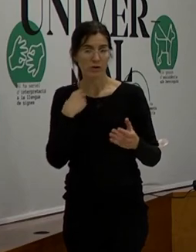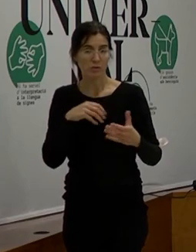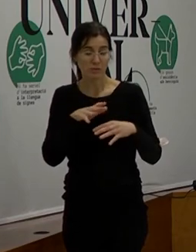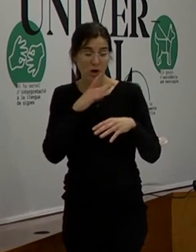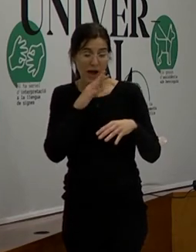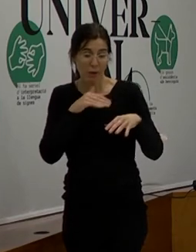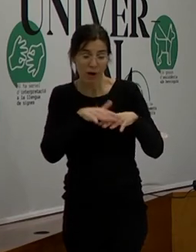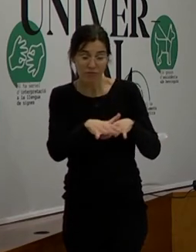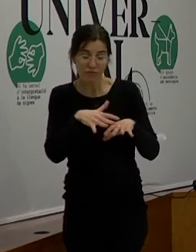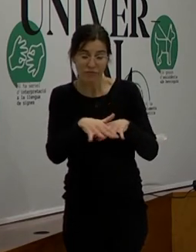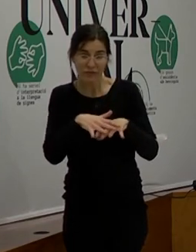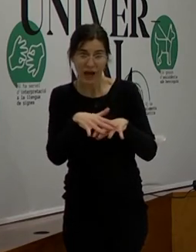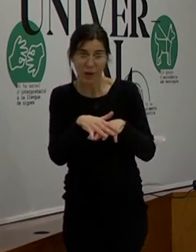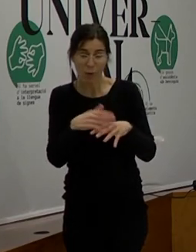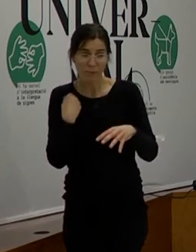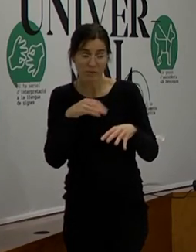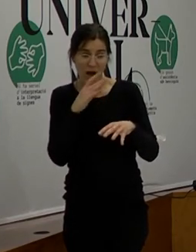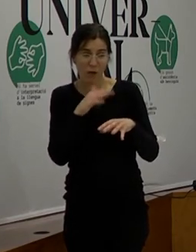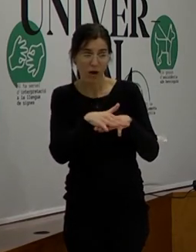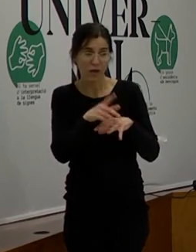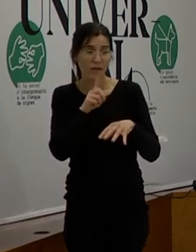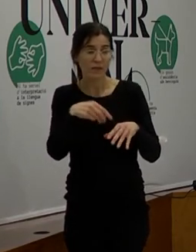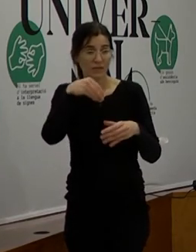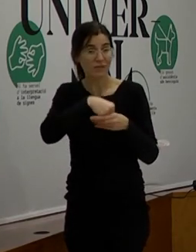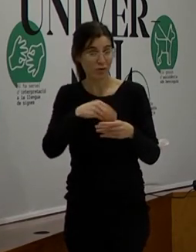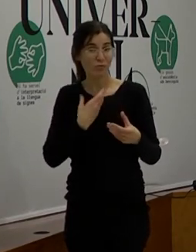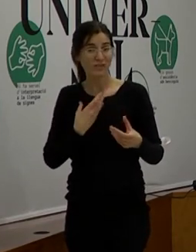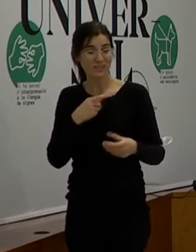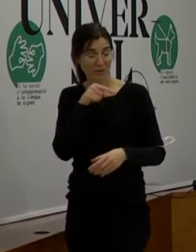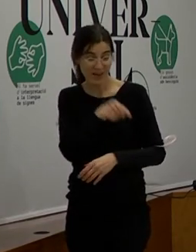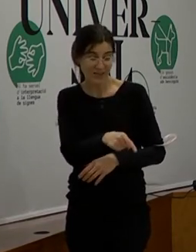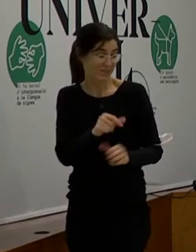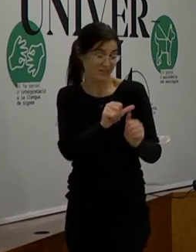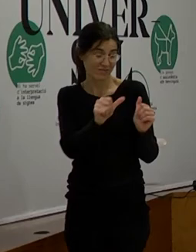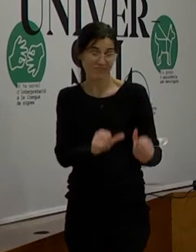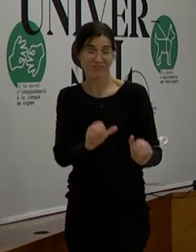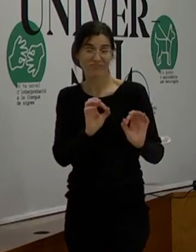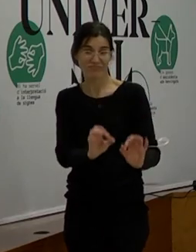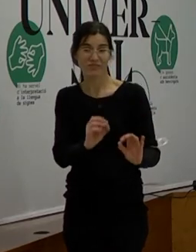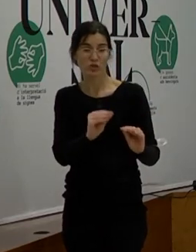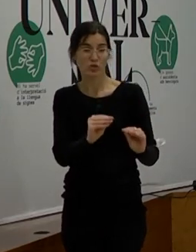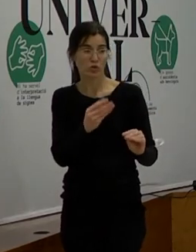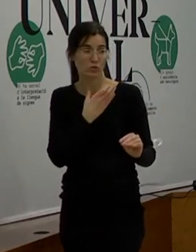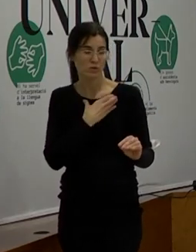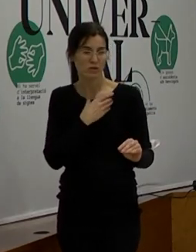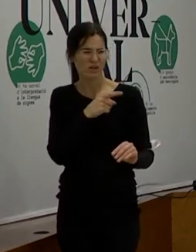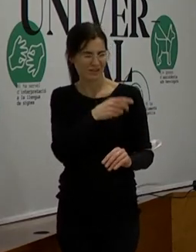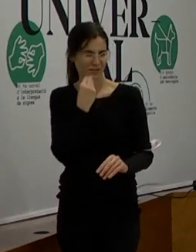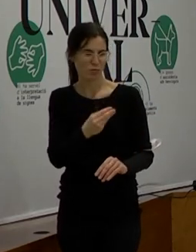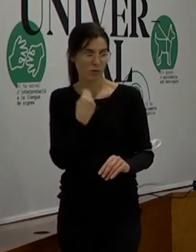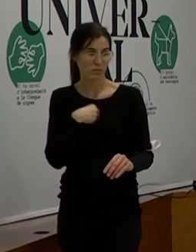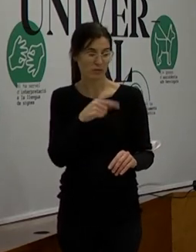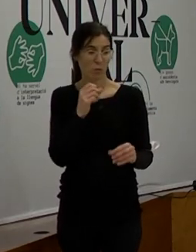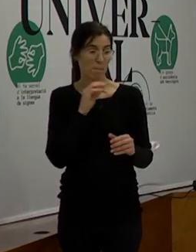de la invernal de la reixa, també estàs en un municipi que ho té així, vale? Esta és es molt bona, esto fue premio